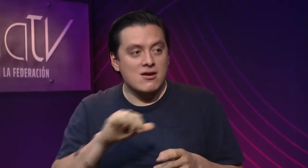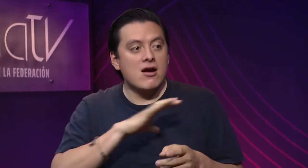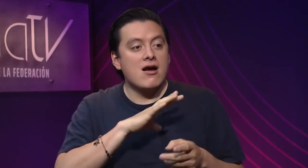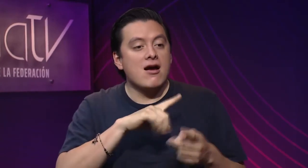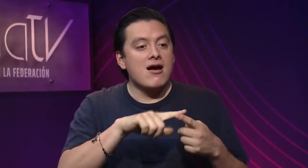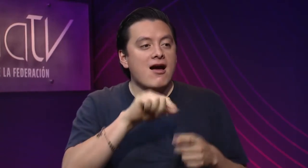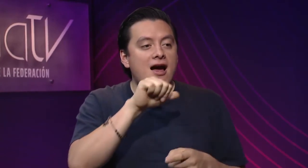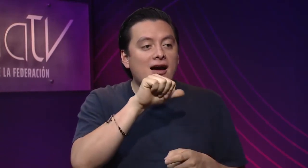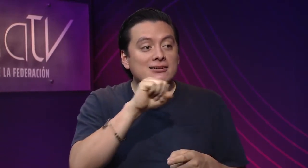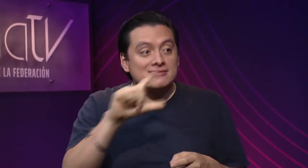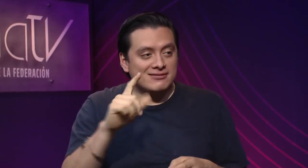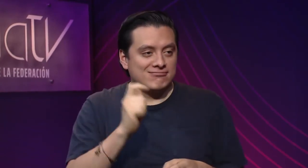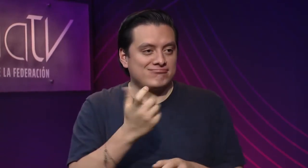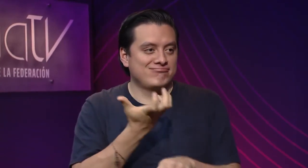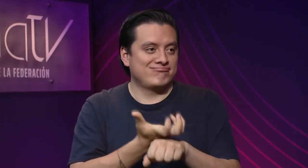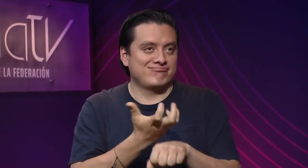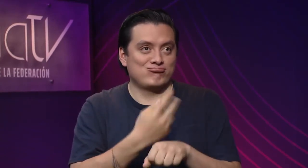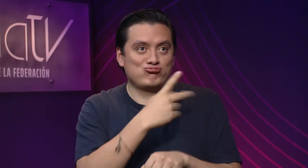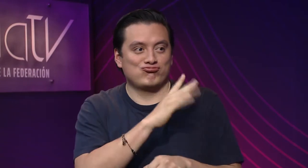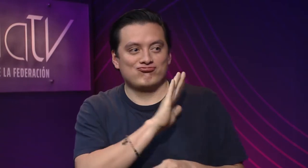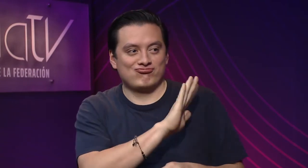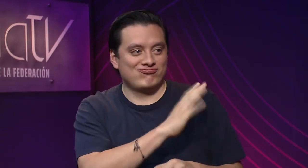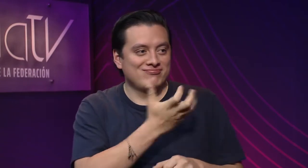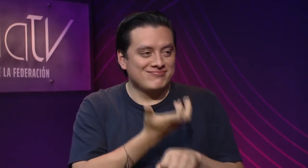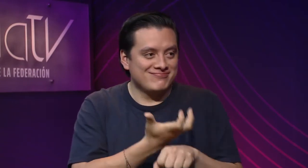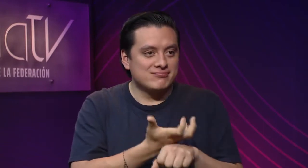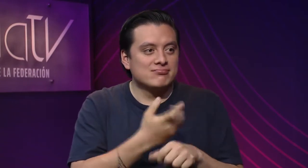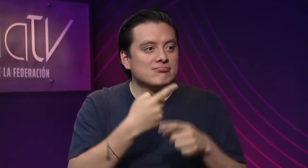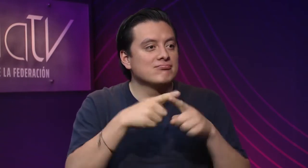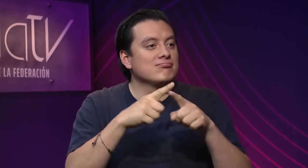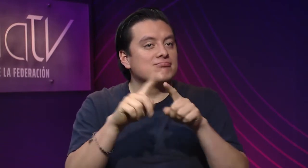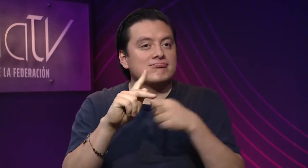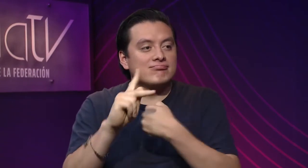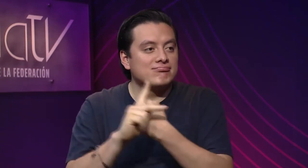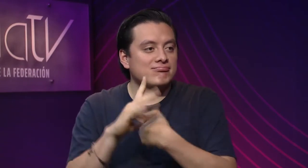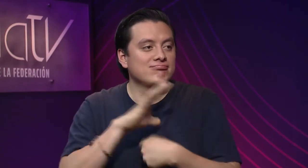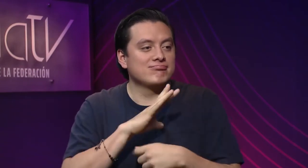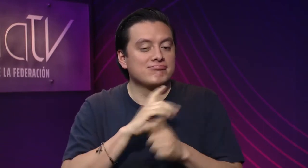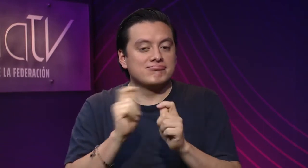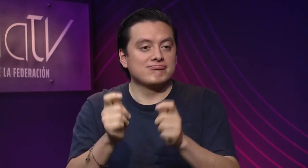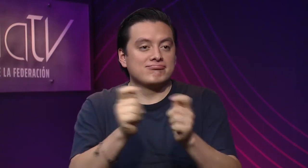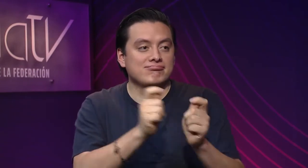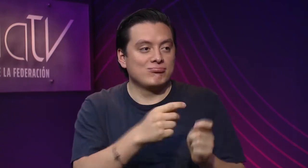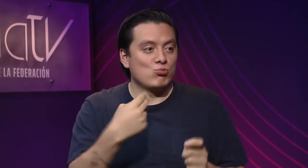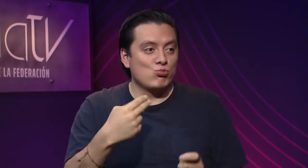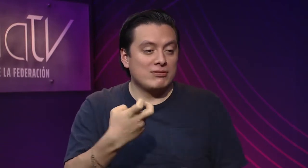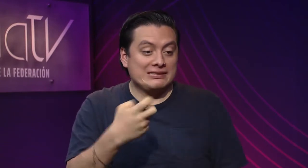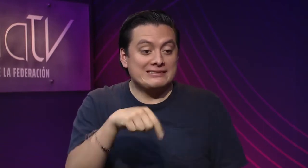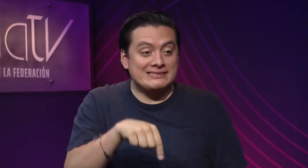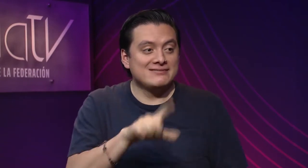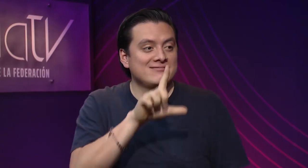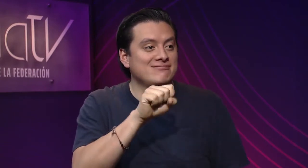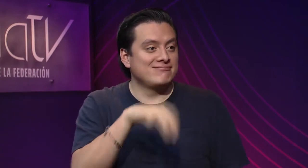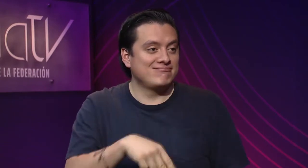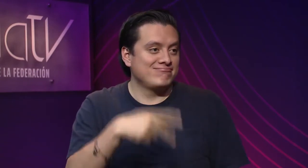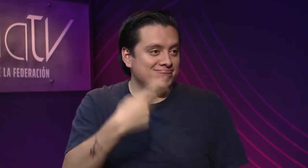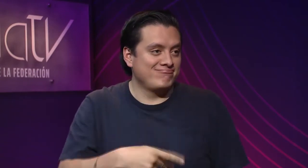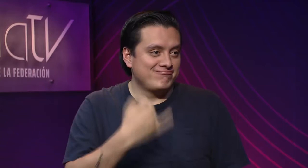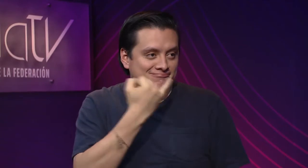eso en México es la lengua de señas mexicana, cuando también existe el American Sign Language, que se habla en Estados Unidos. Cada país tiene su propia